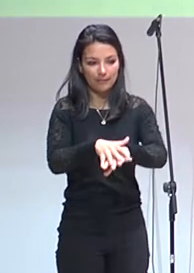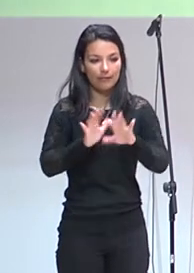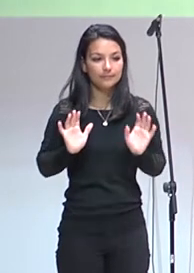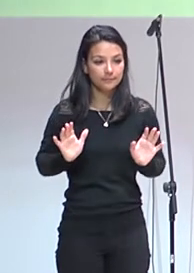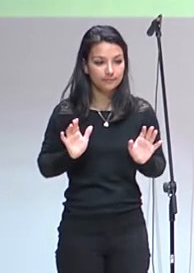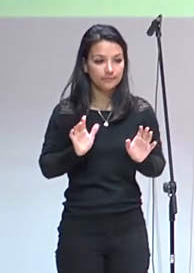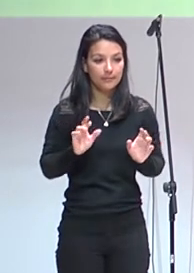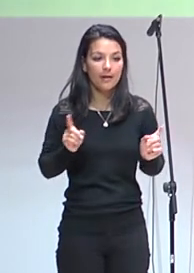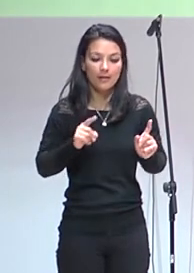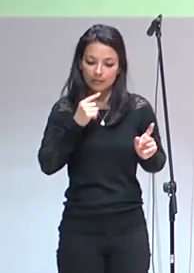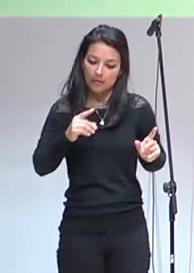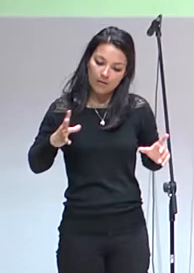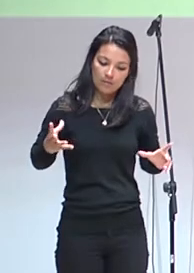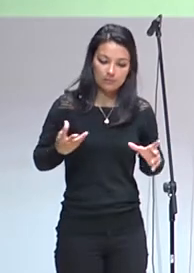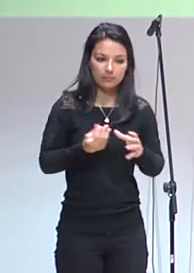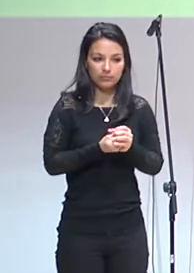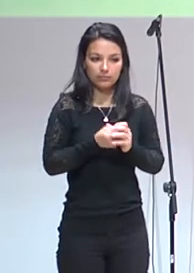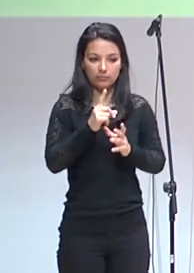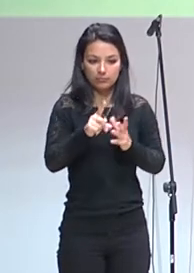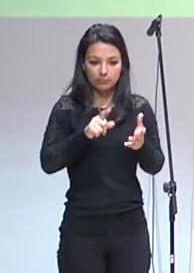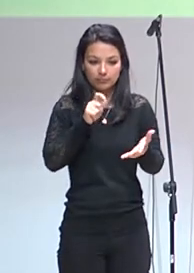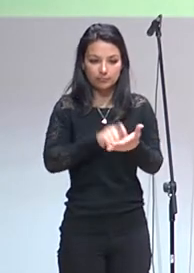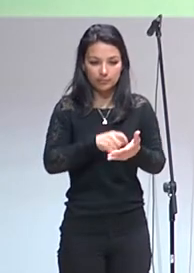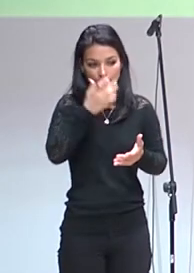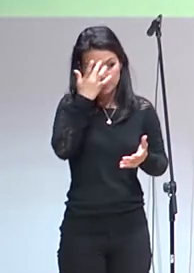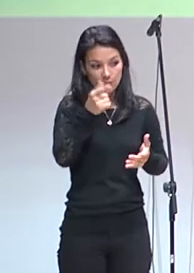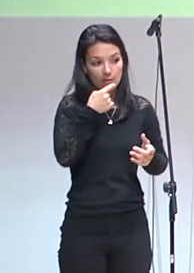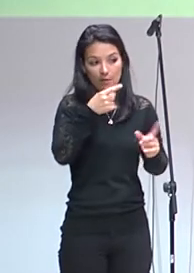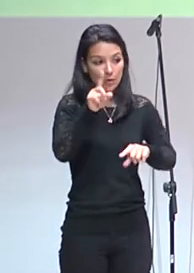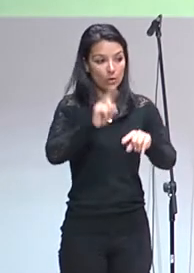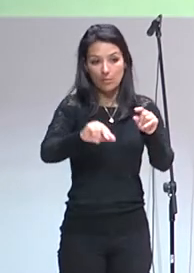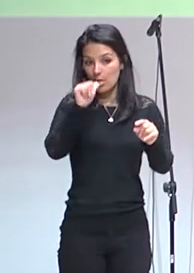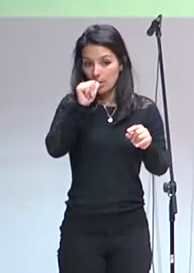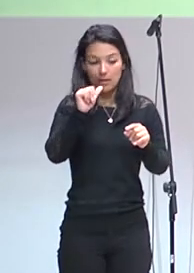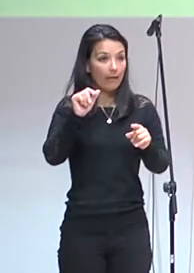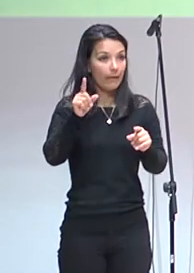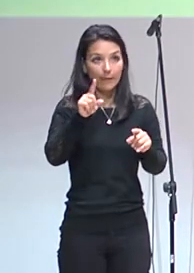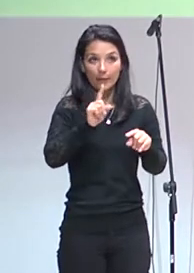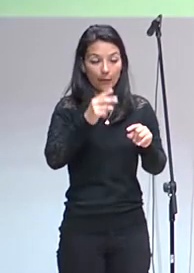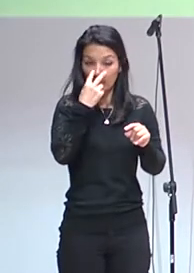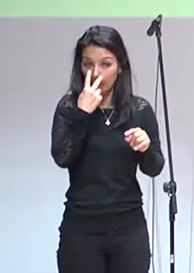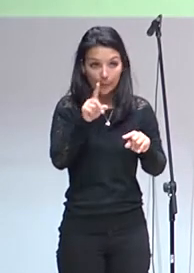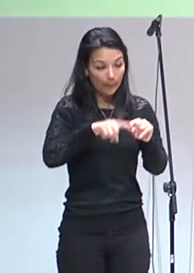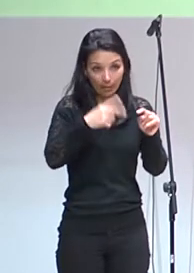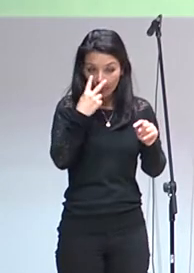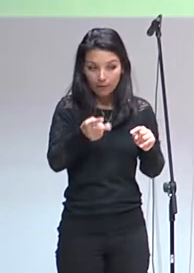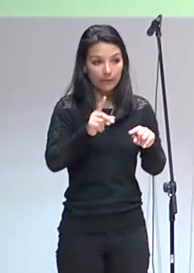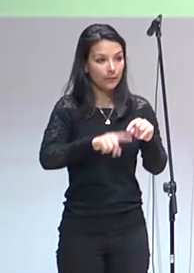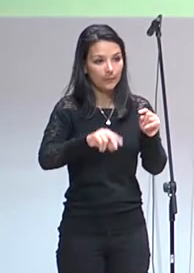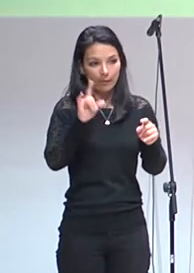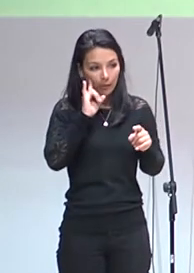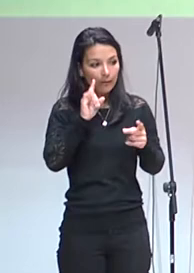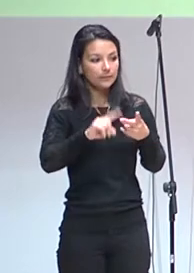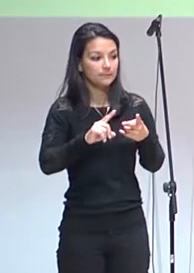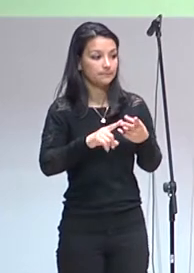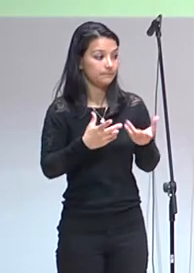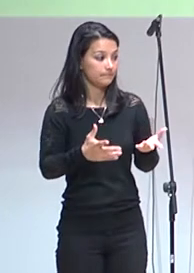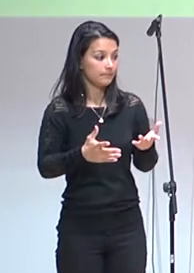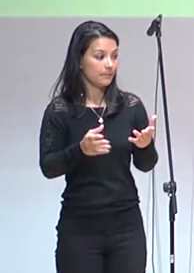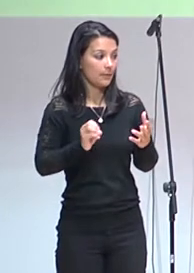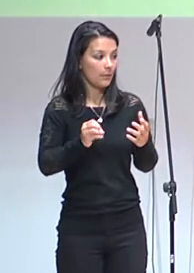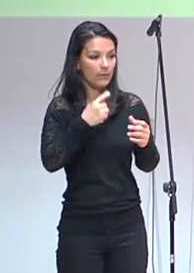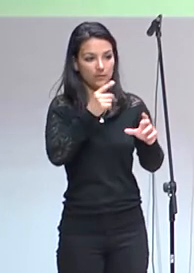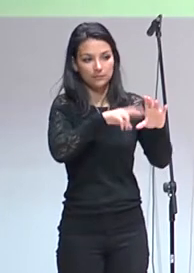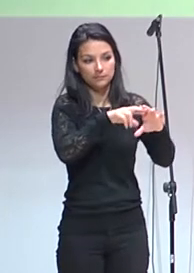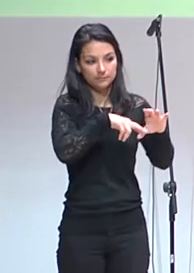entonces incluyámoslo como diciendo, juntémoslo porque él no puede ver, no puede oír. la evasión, el toque de